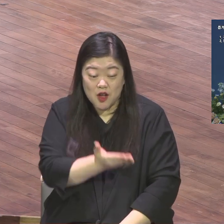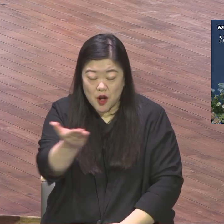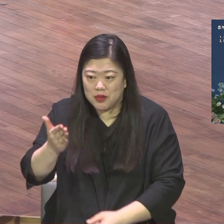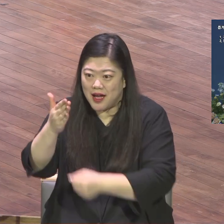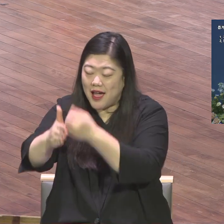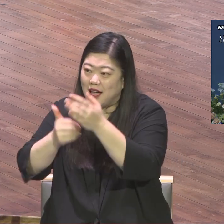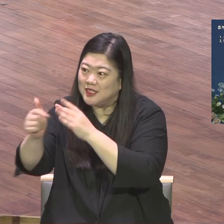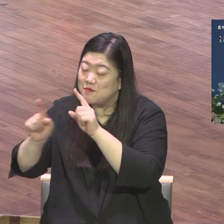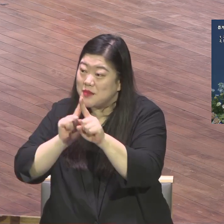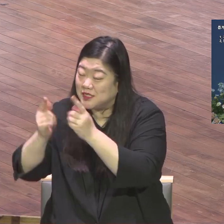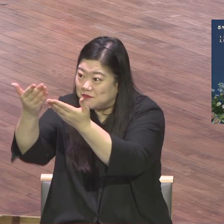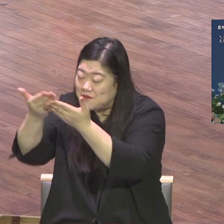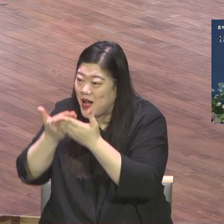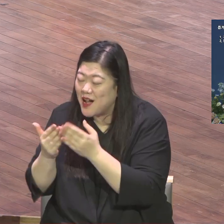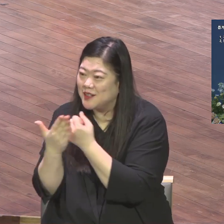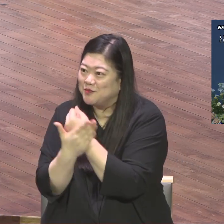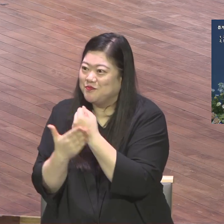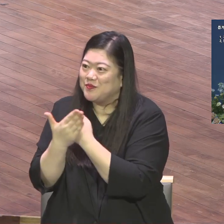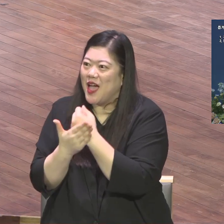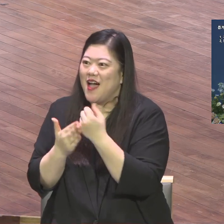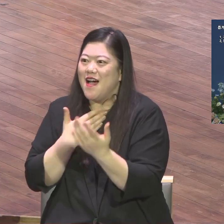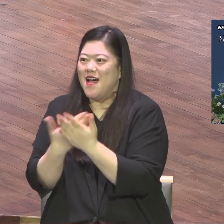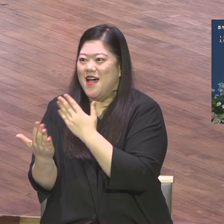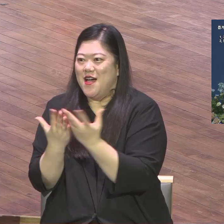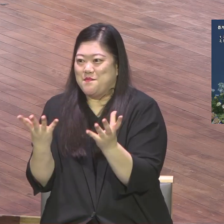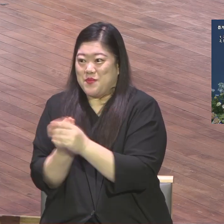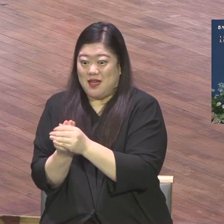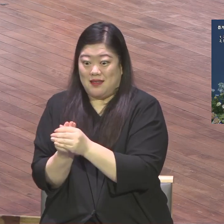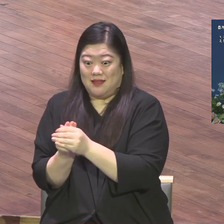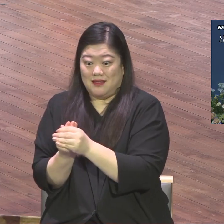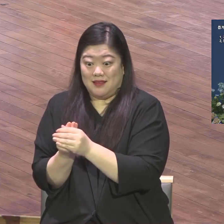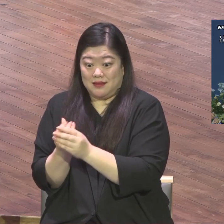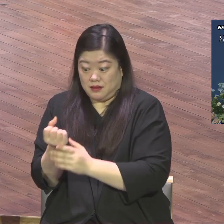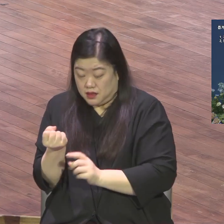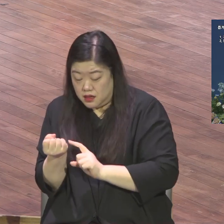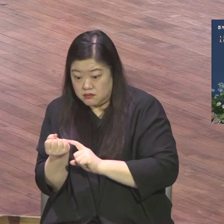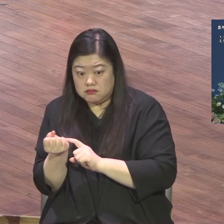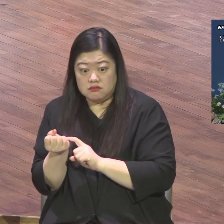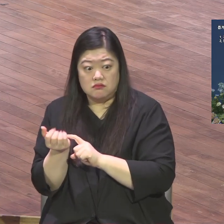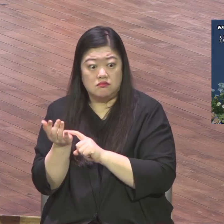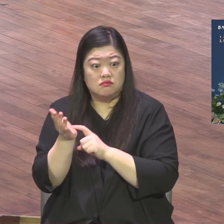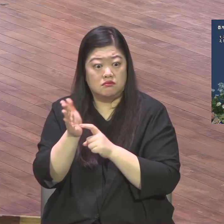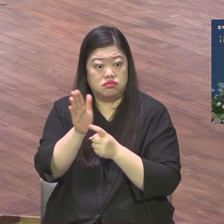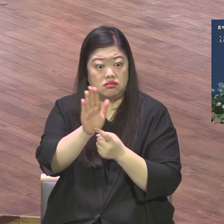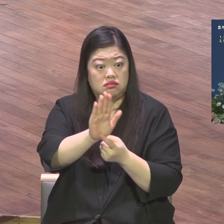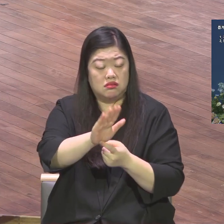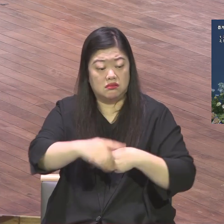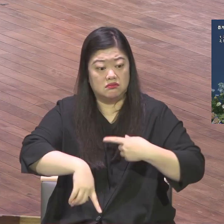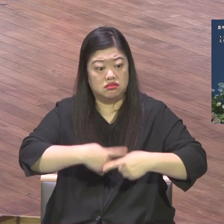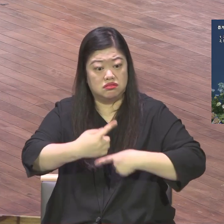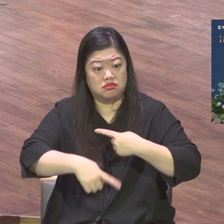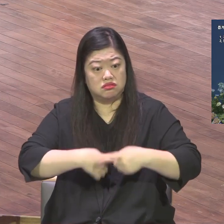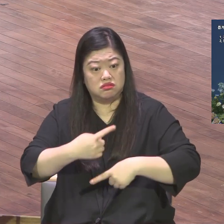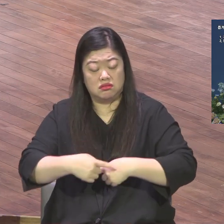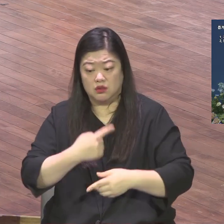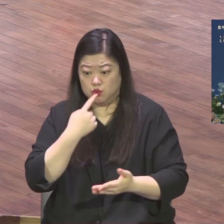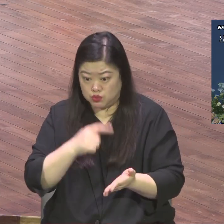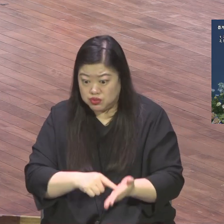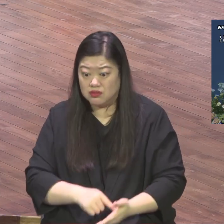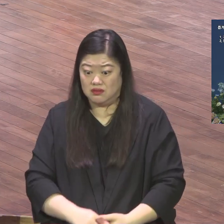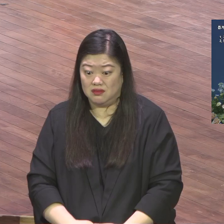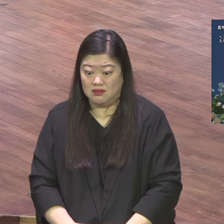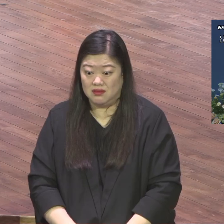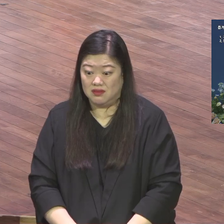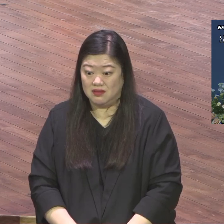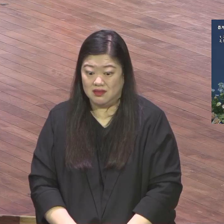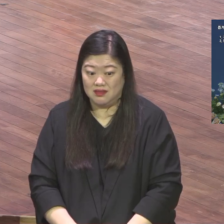없다. 교회가 이걸 할 수 있도록 상을 차려주잖아요. 이렇게 상을 차려주면 여러분 그냥 움직이 입만 열면 돼요. 말만 하면 그냥